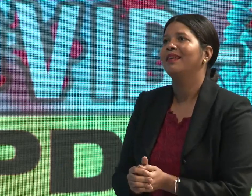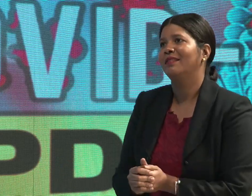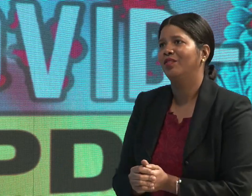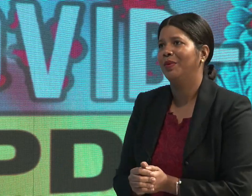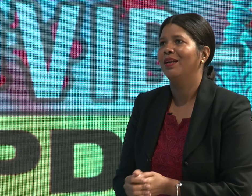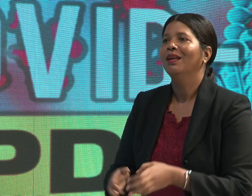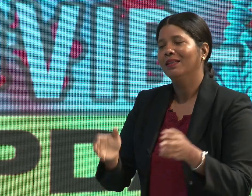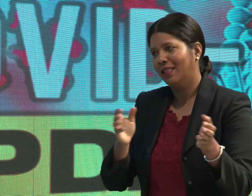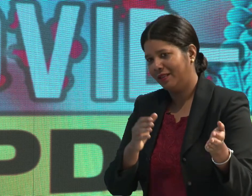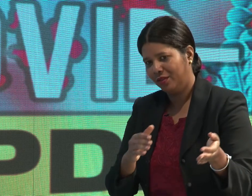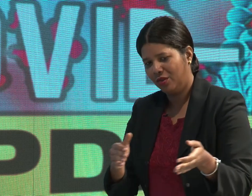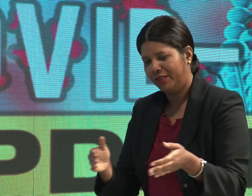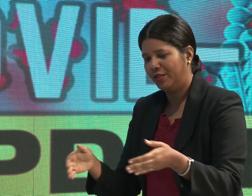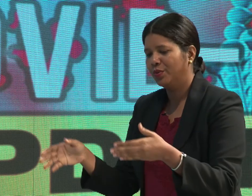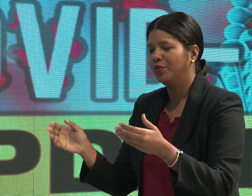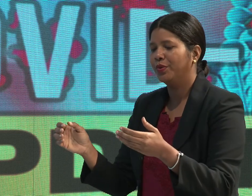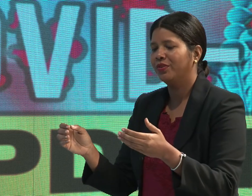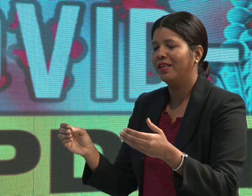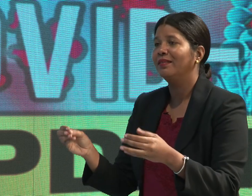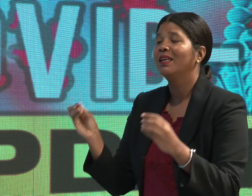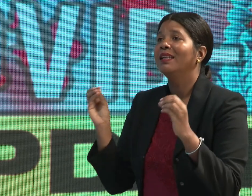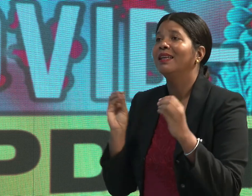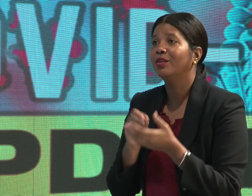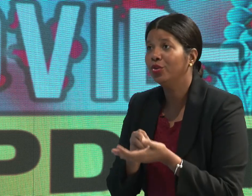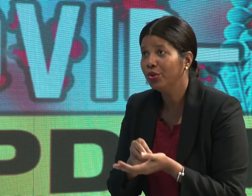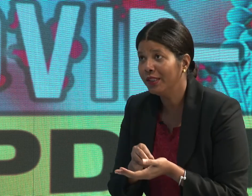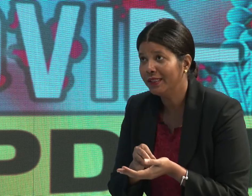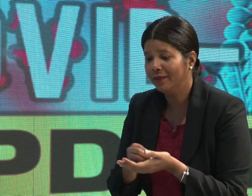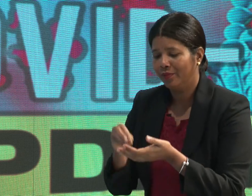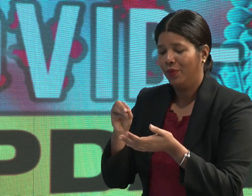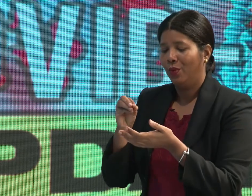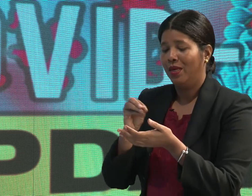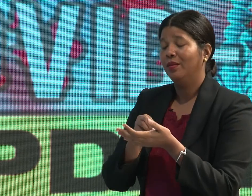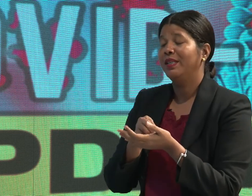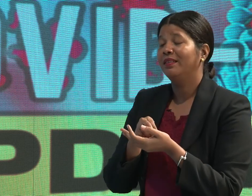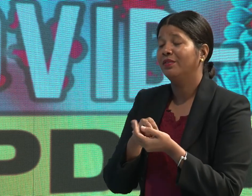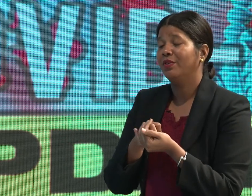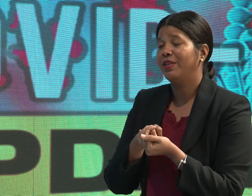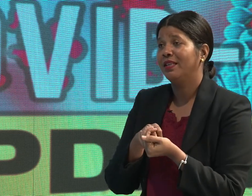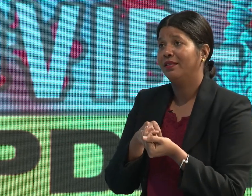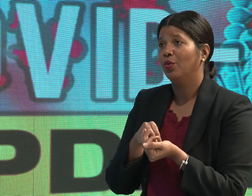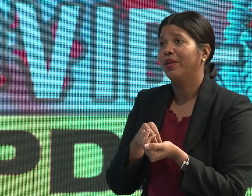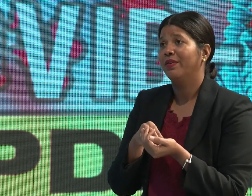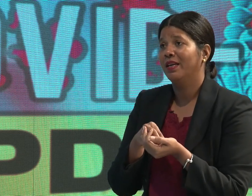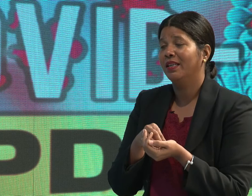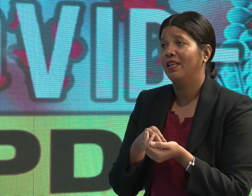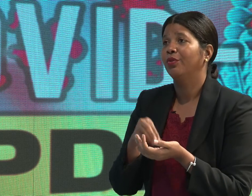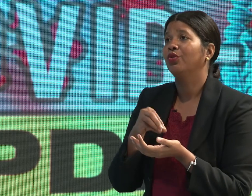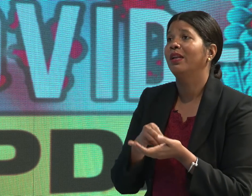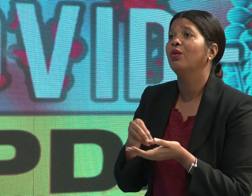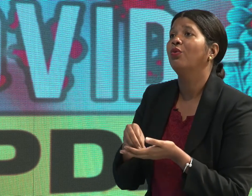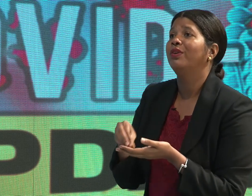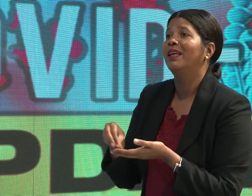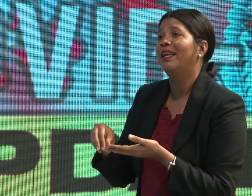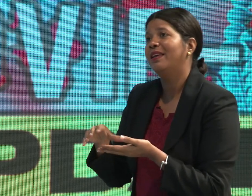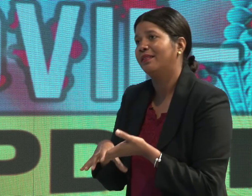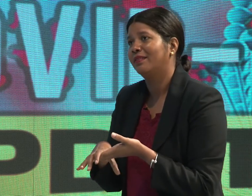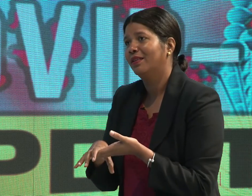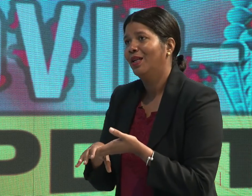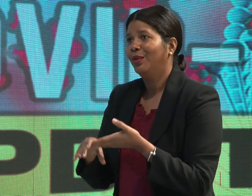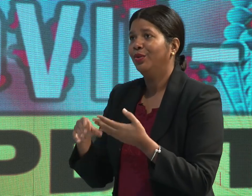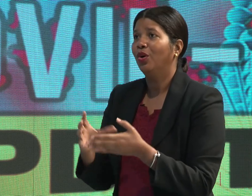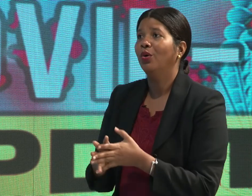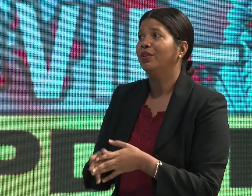geen registraties meer. Okay. Dat is een continuous proces. Natuurlijk, wat de minister van Financiën ook heeft aangegeven, zolang COVID er